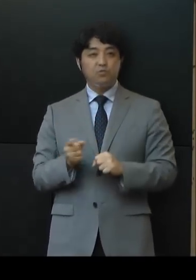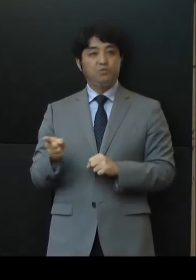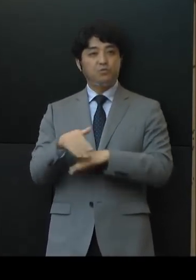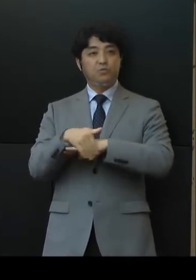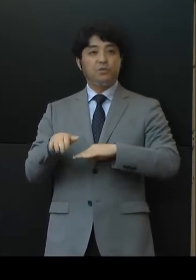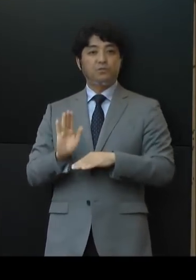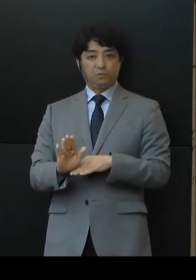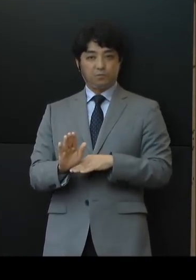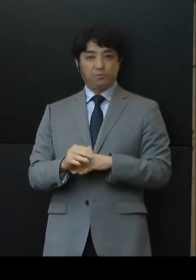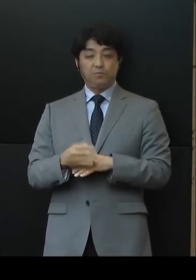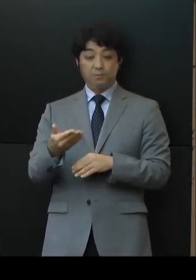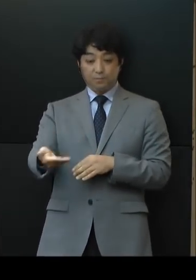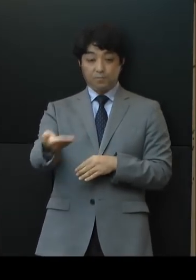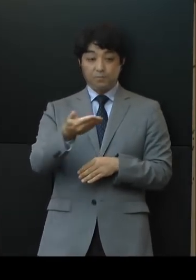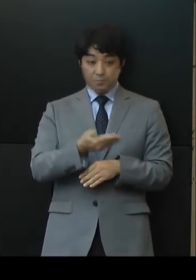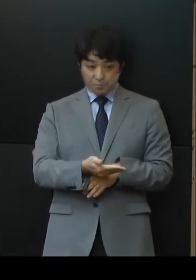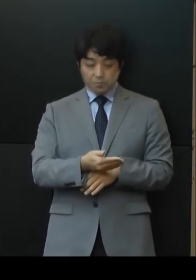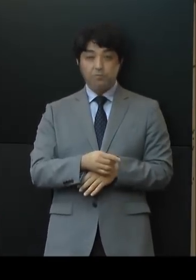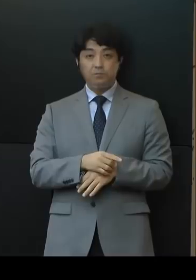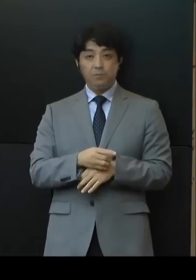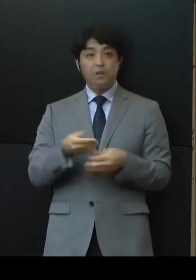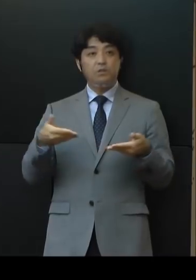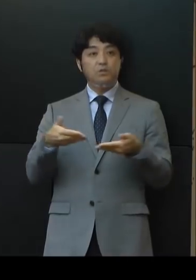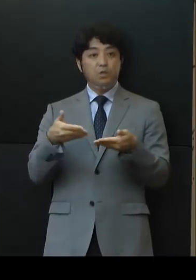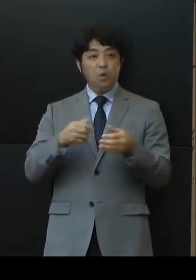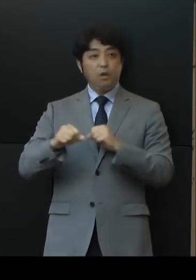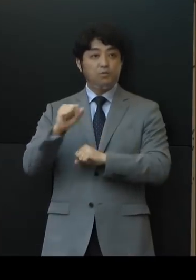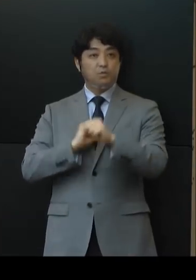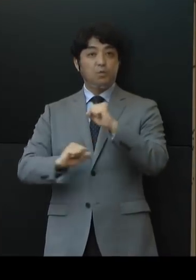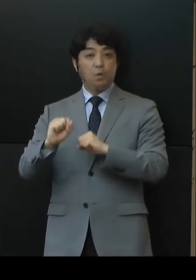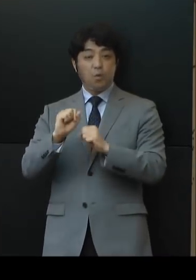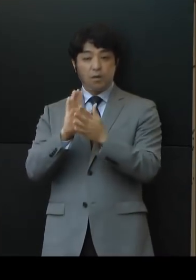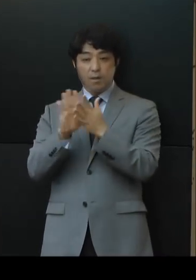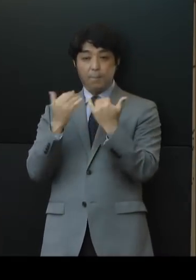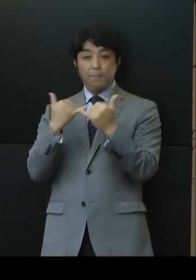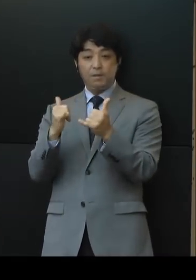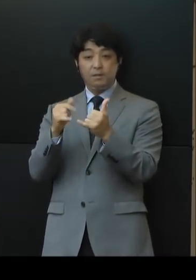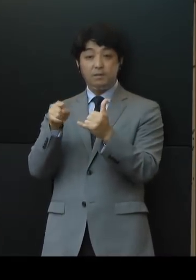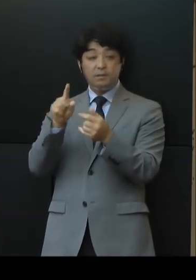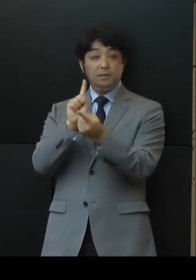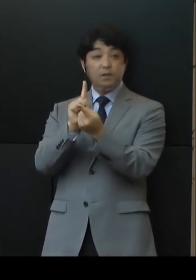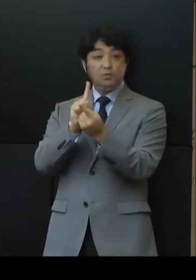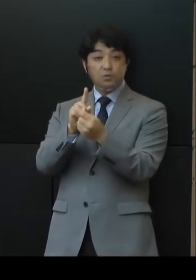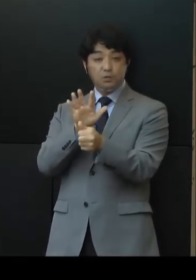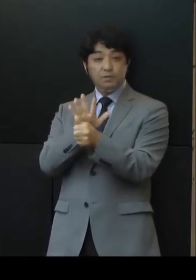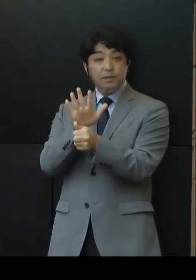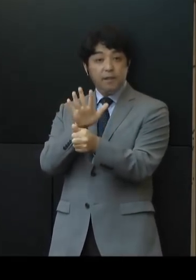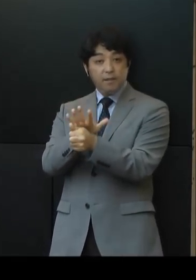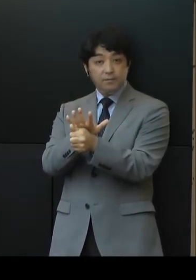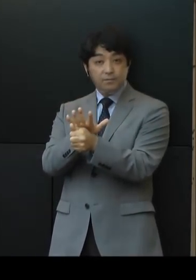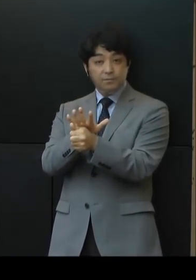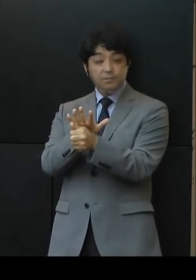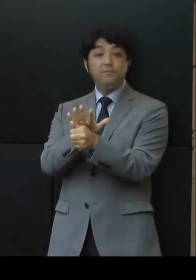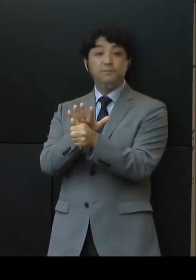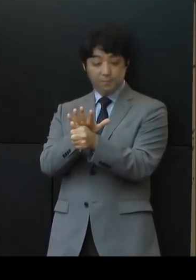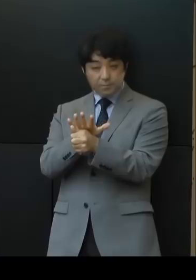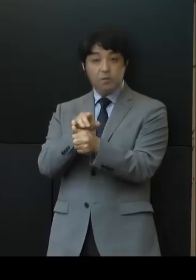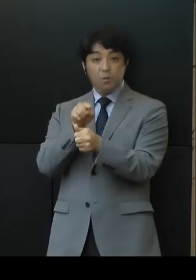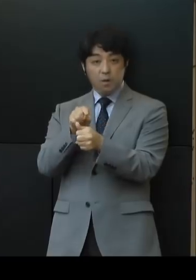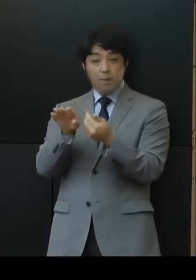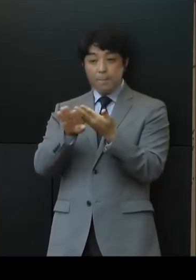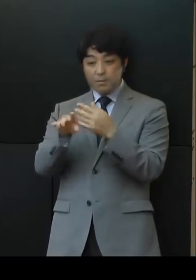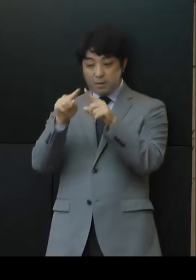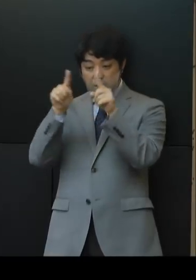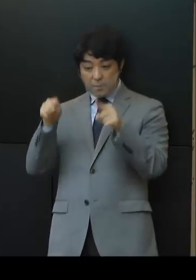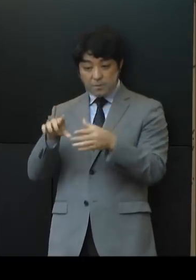大きな7番目事業活動や県民に対する支援等としてこちらに列記しております